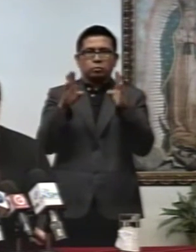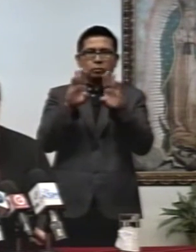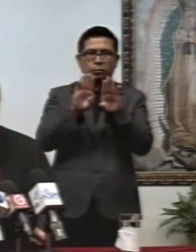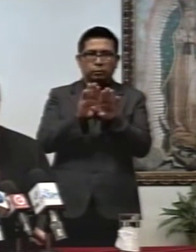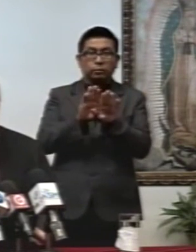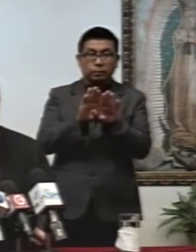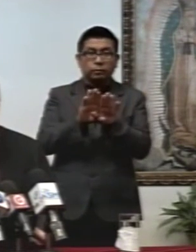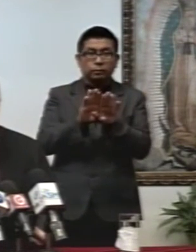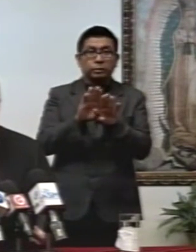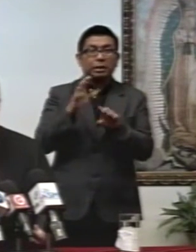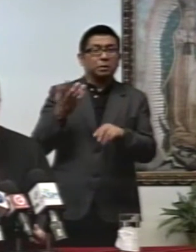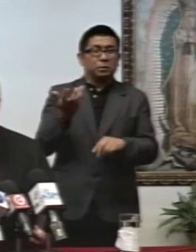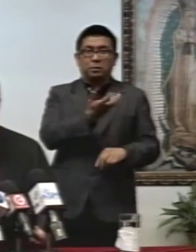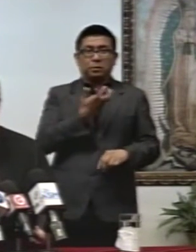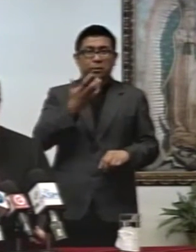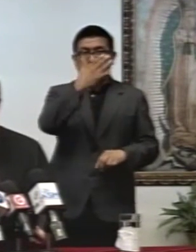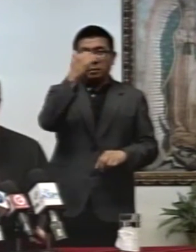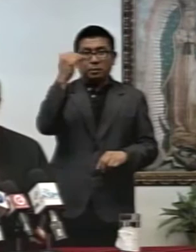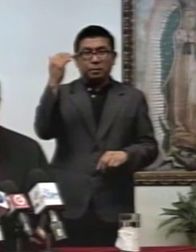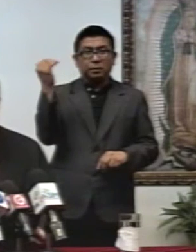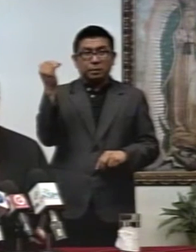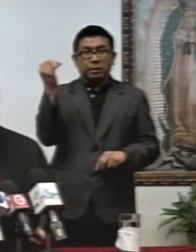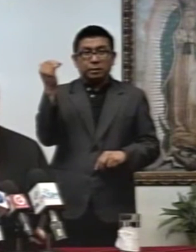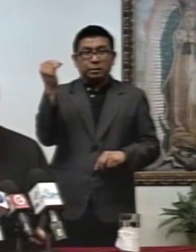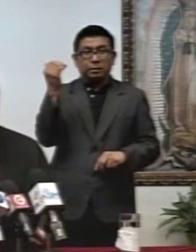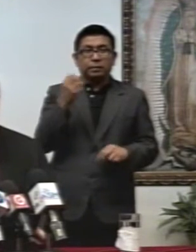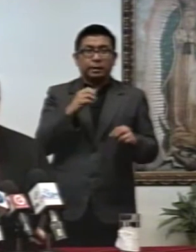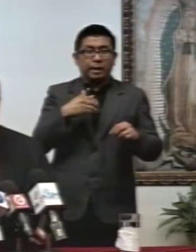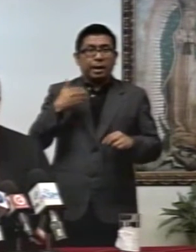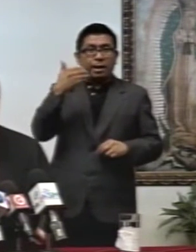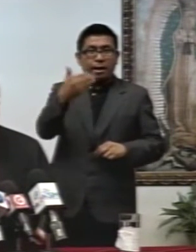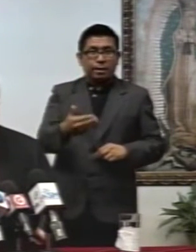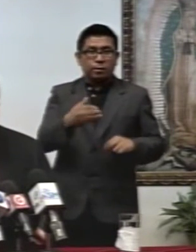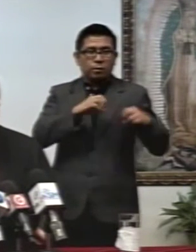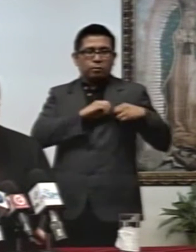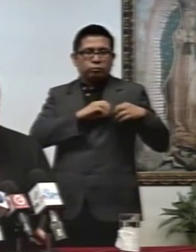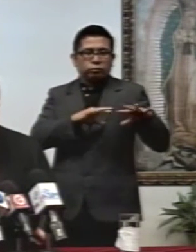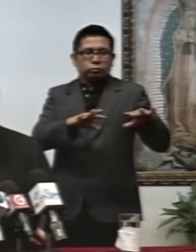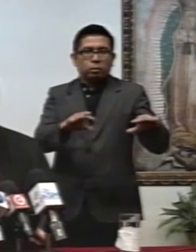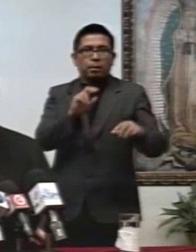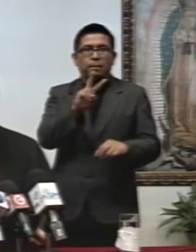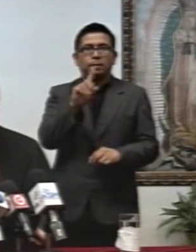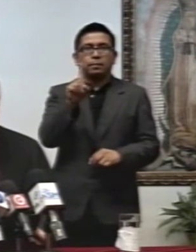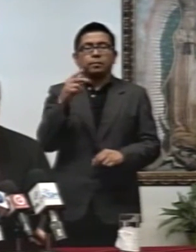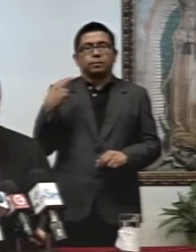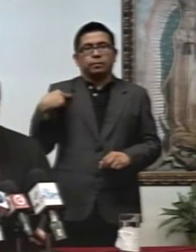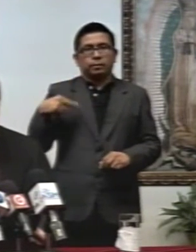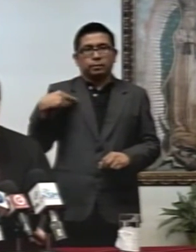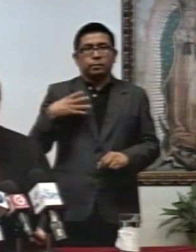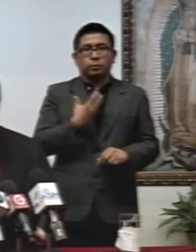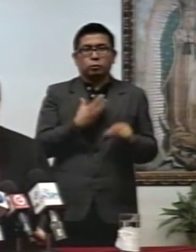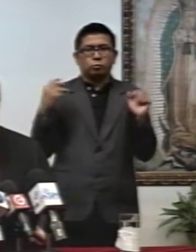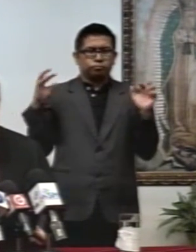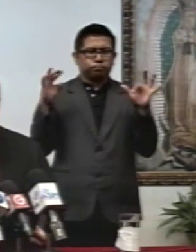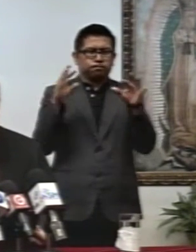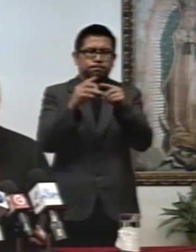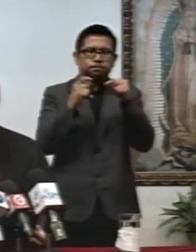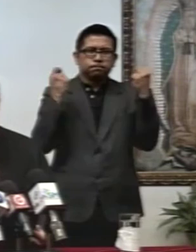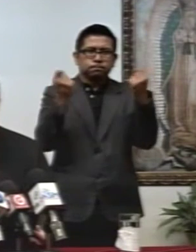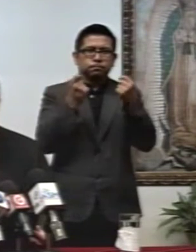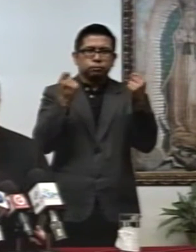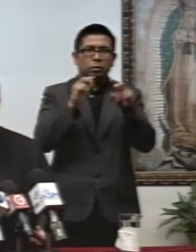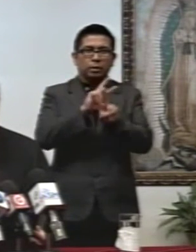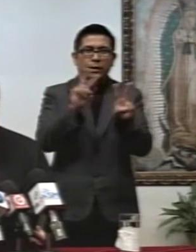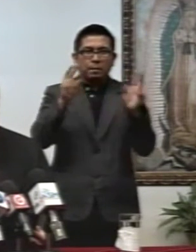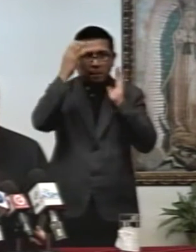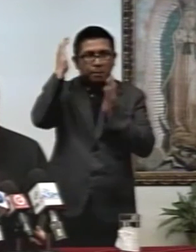nacional, clausuraremos el año jubilar de la misericordia el día 21 de noviembre, fiesta de Nuestra Señora de la Paz